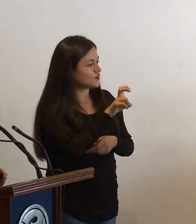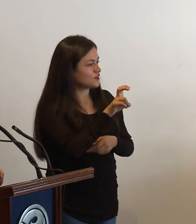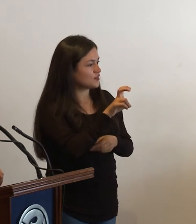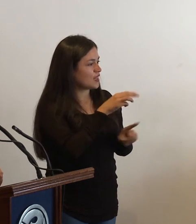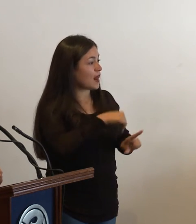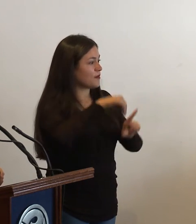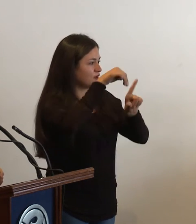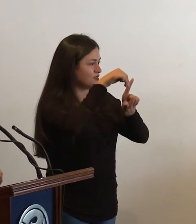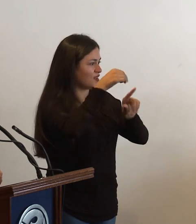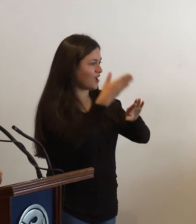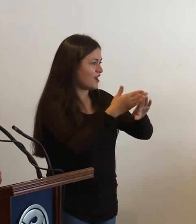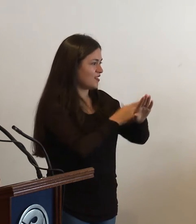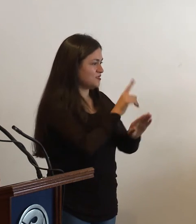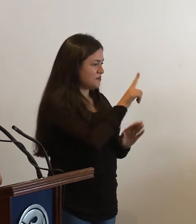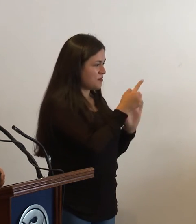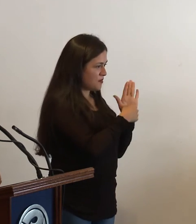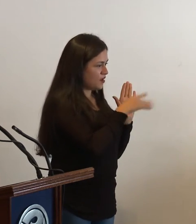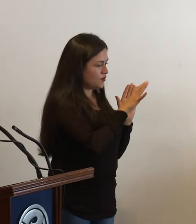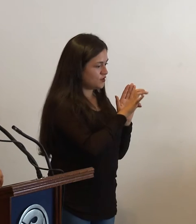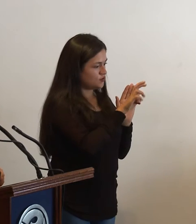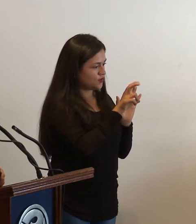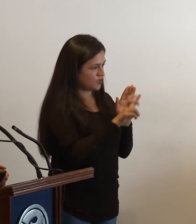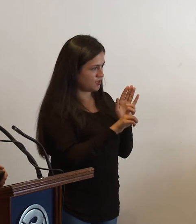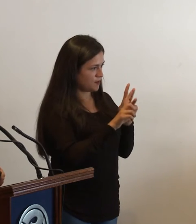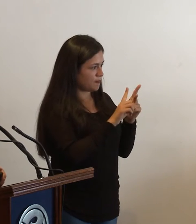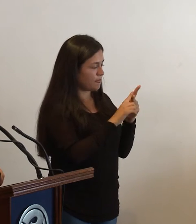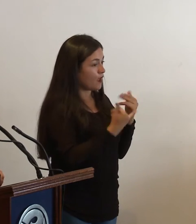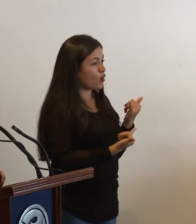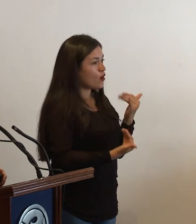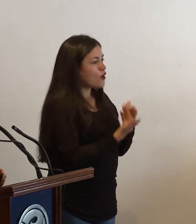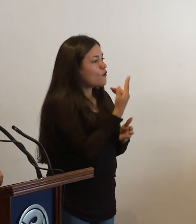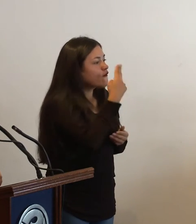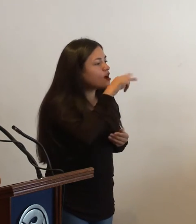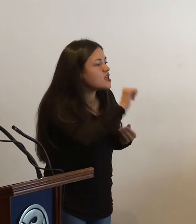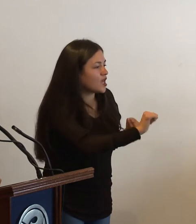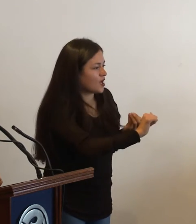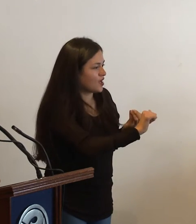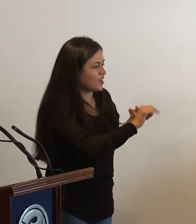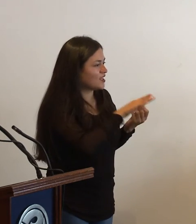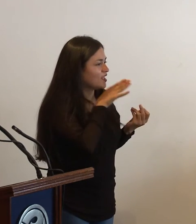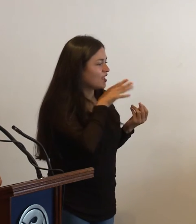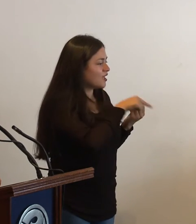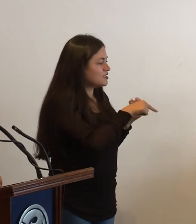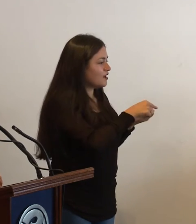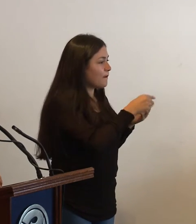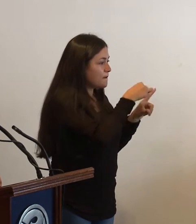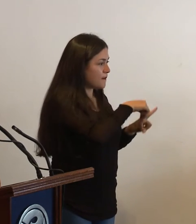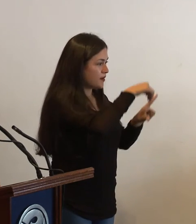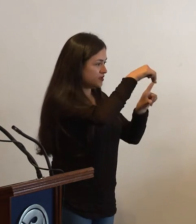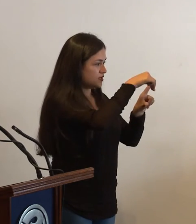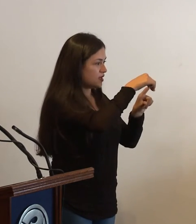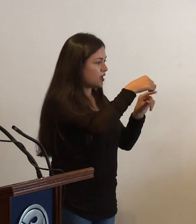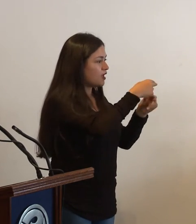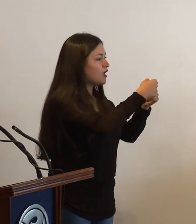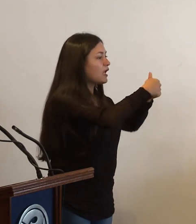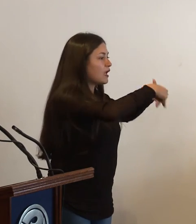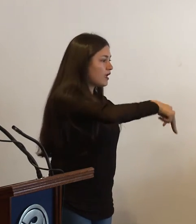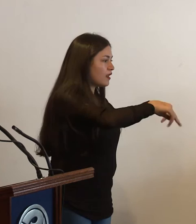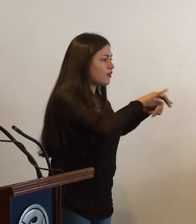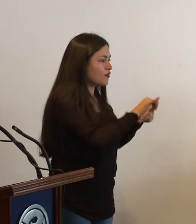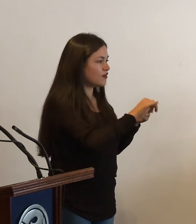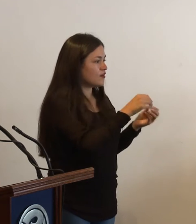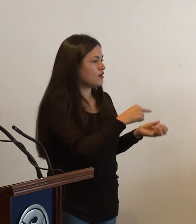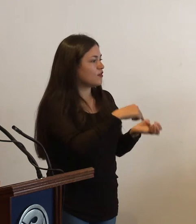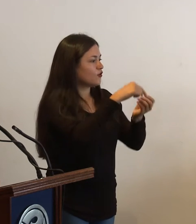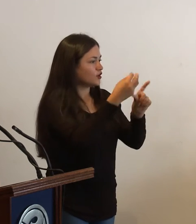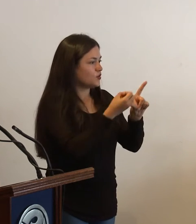tenemos una hijita nueva, que es la maestría en género y educación popular, que también forma parte de